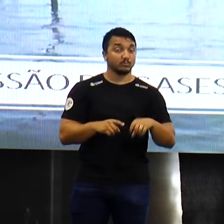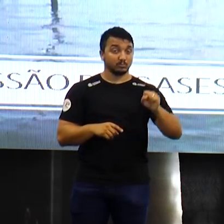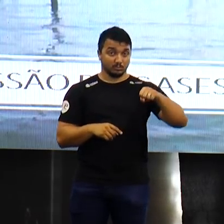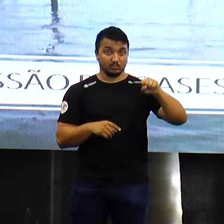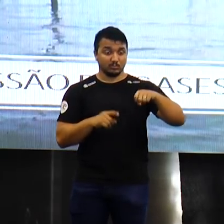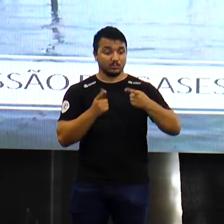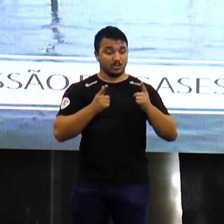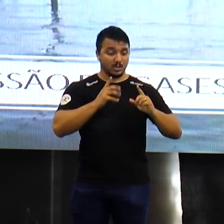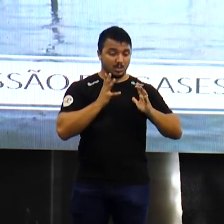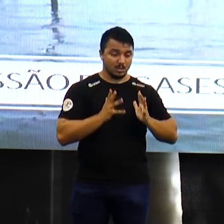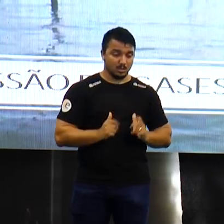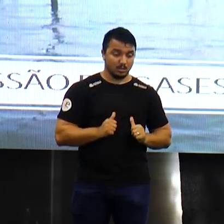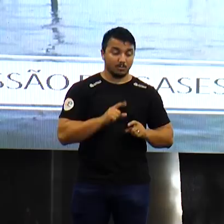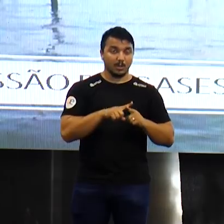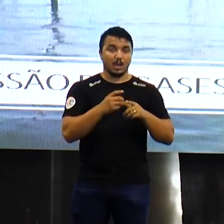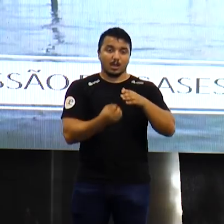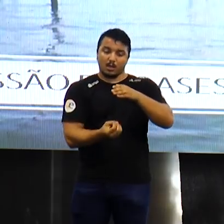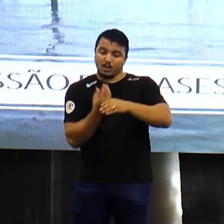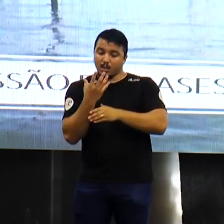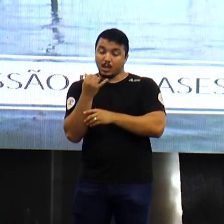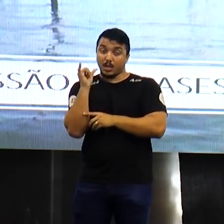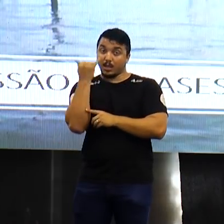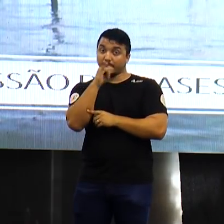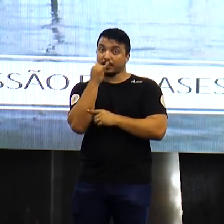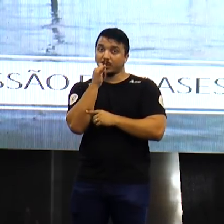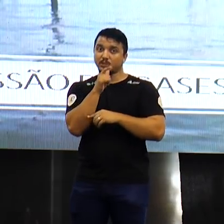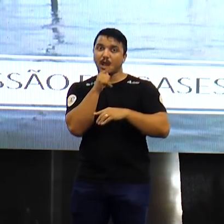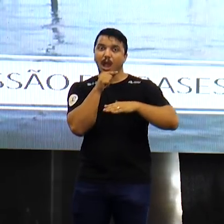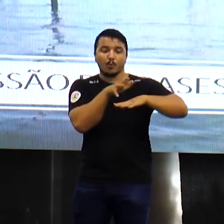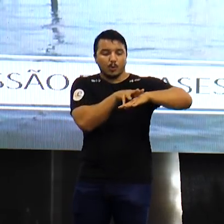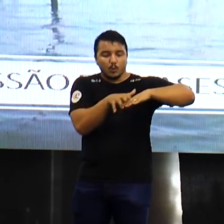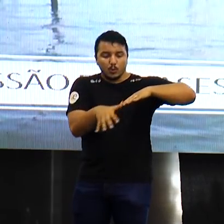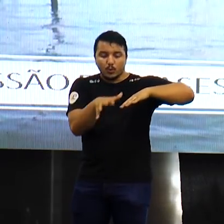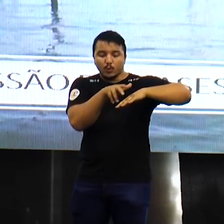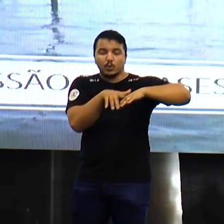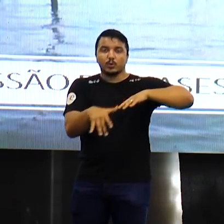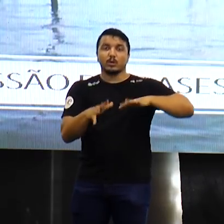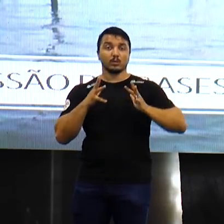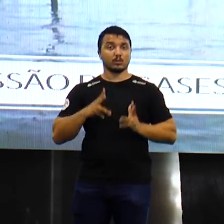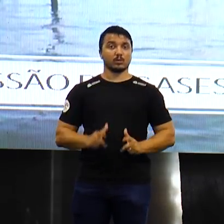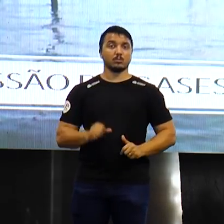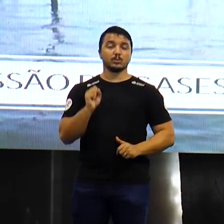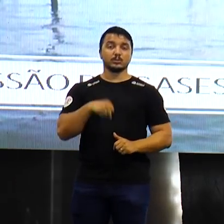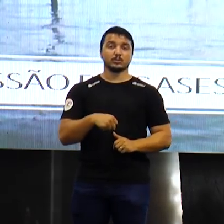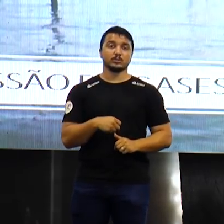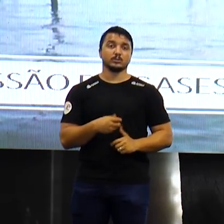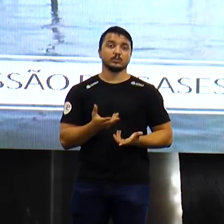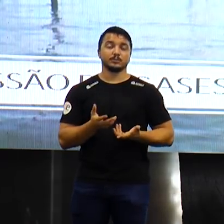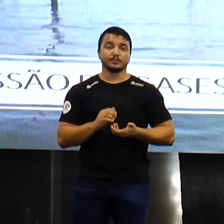a usina, a geração de energia, a água passando pela turbina é limpa.